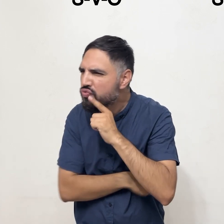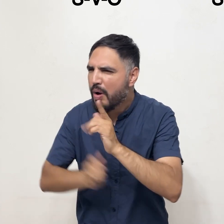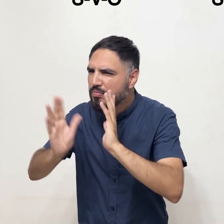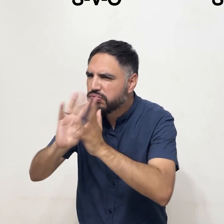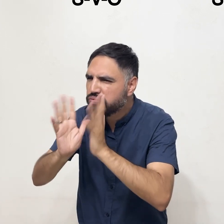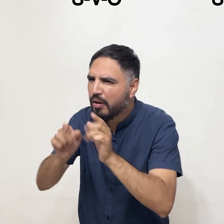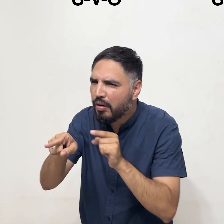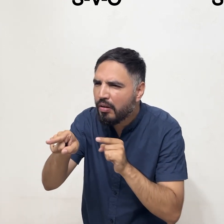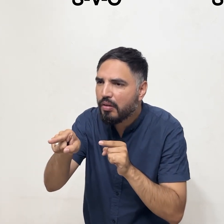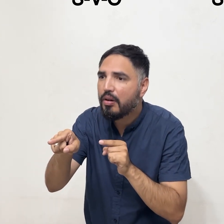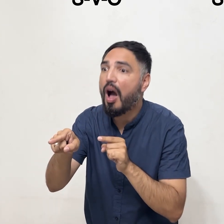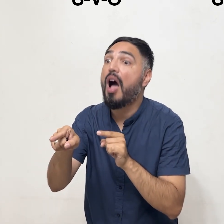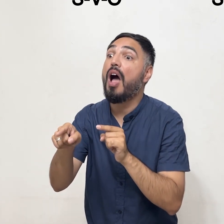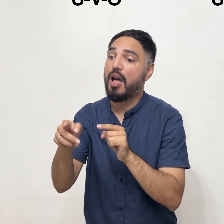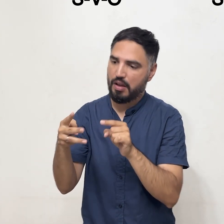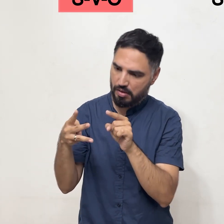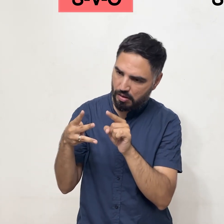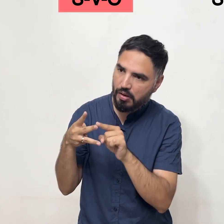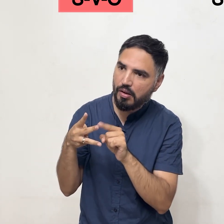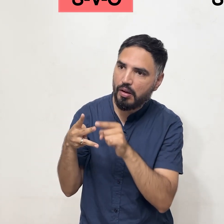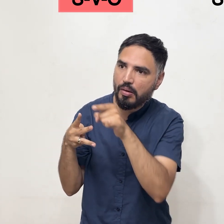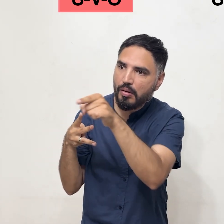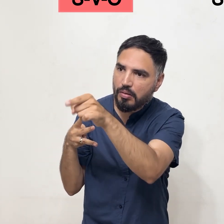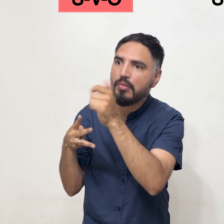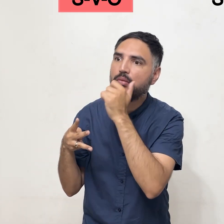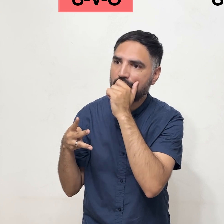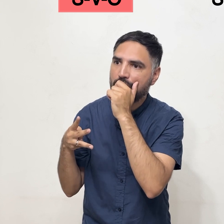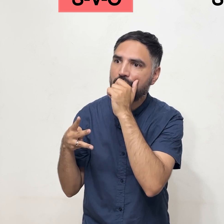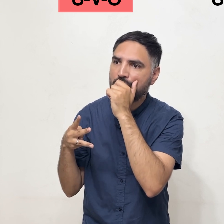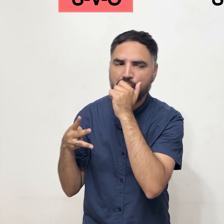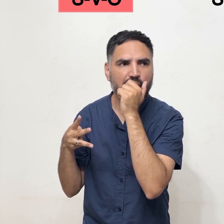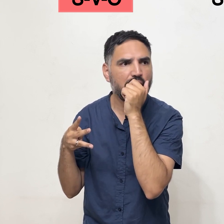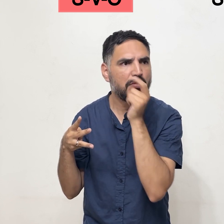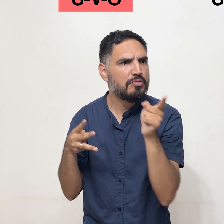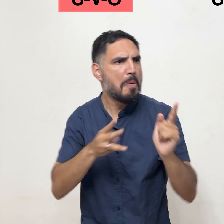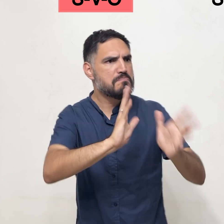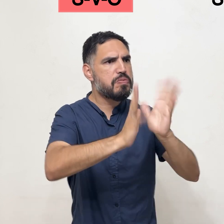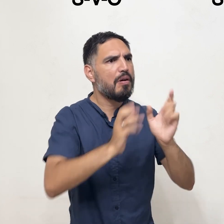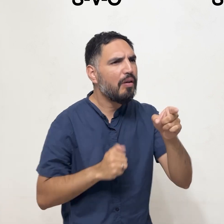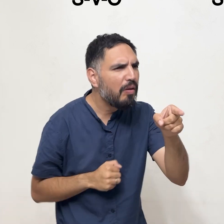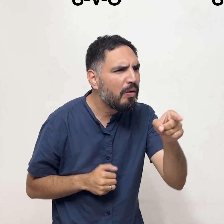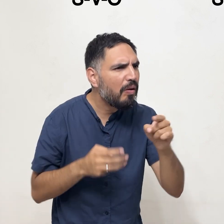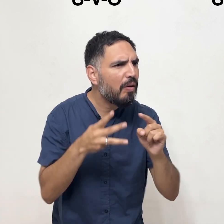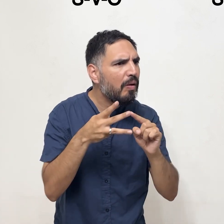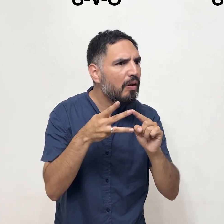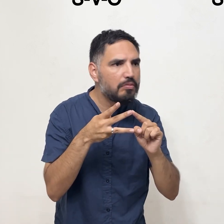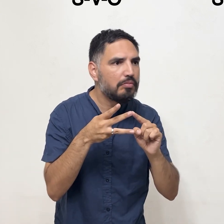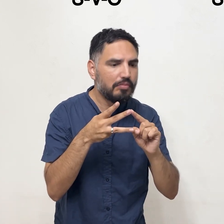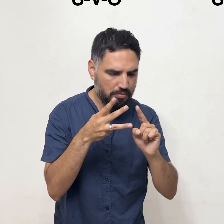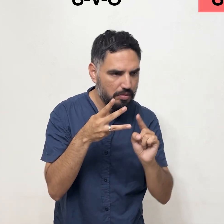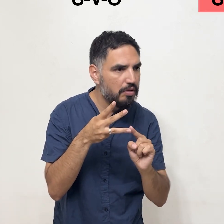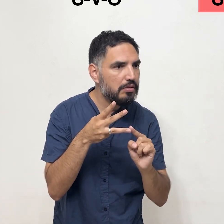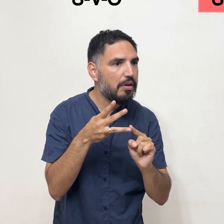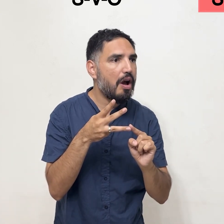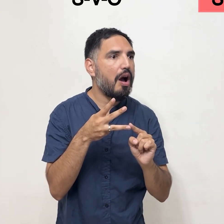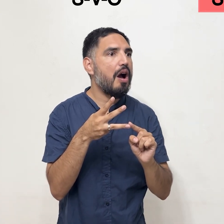sordos que utilizaban un orden, otros que empleaban otro distinto y también algunos que hablaban de manera muy parecida a